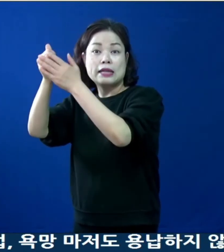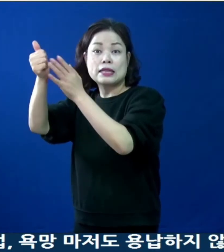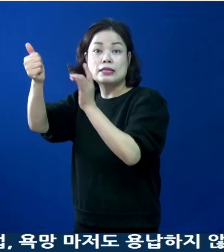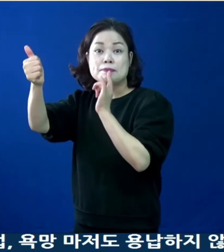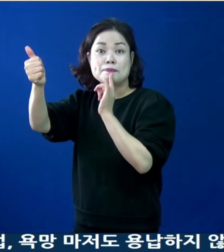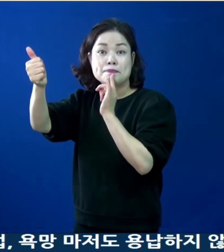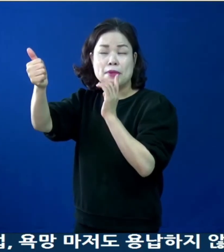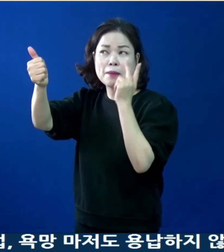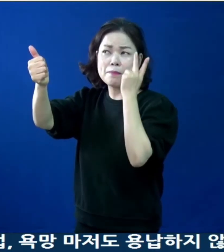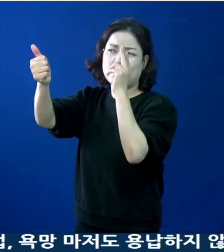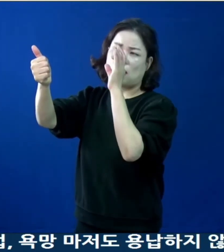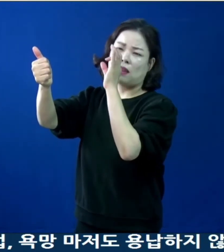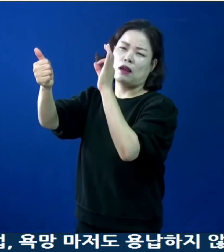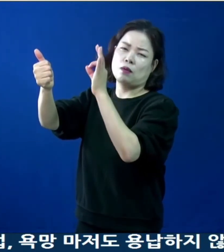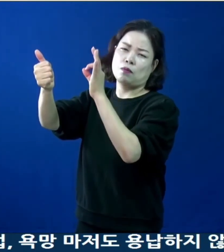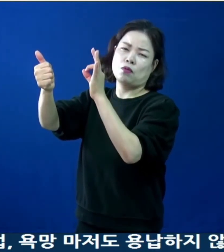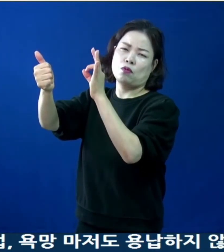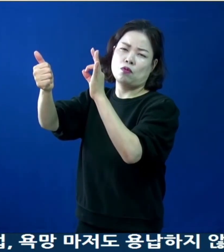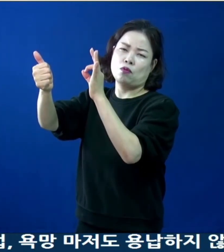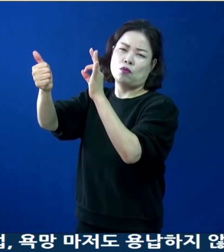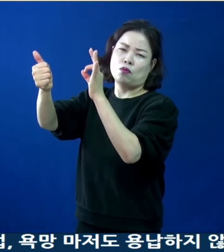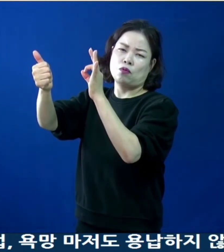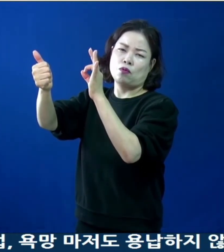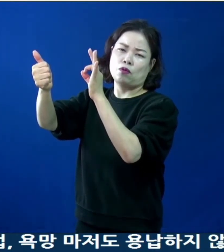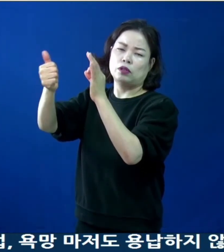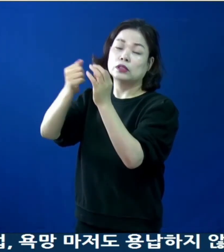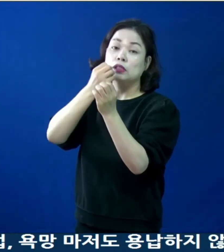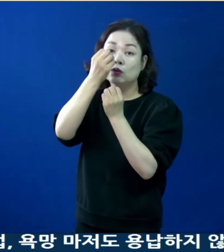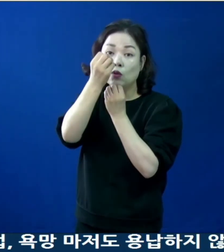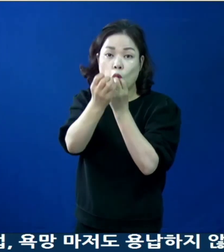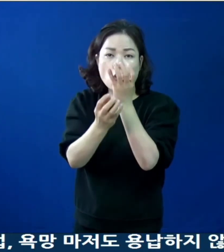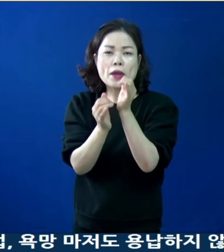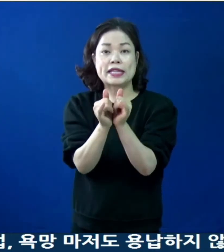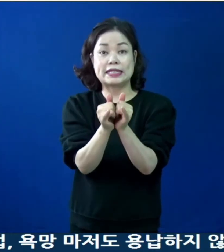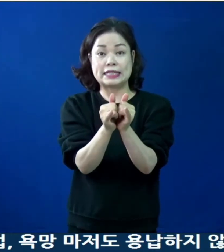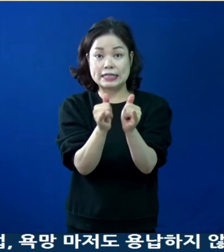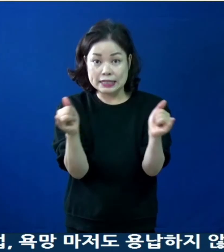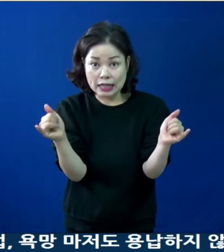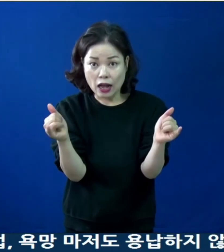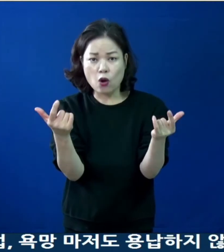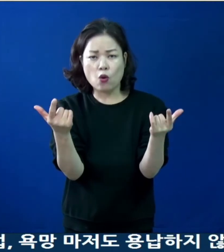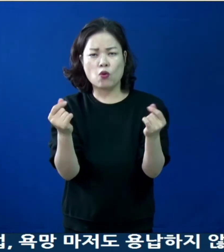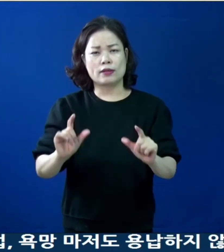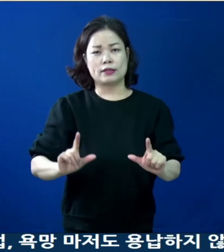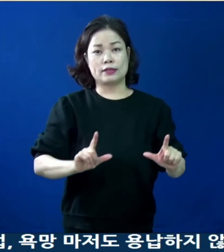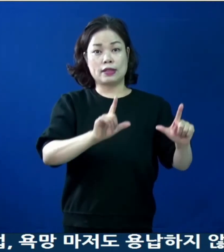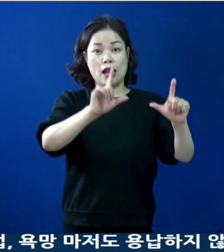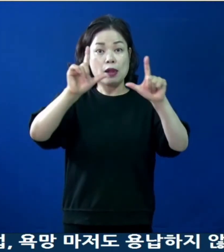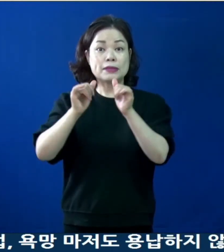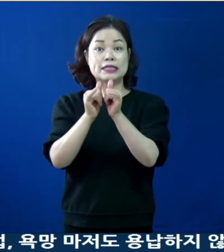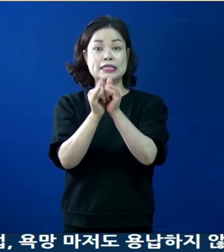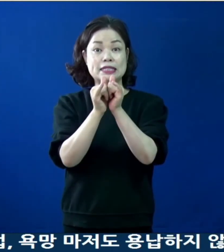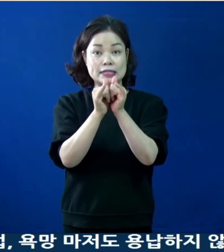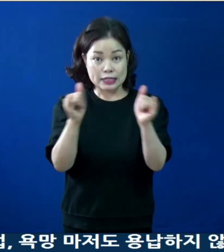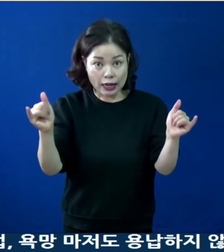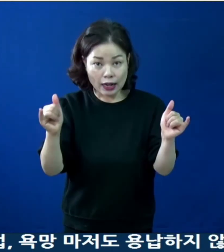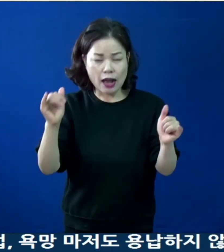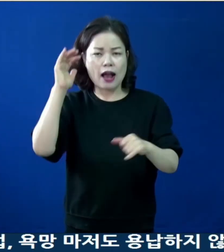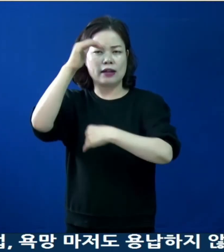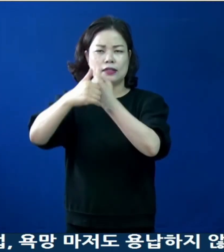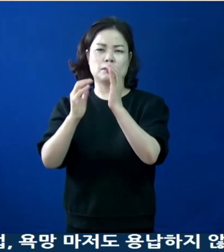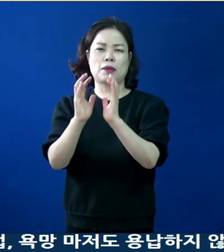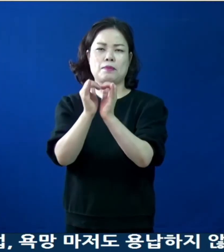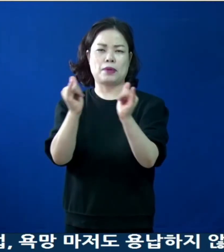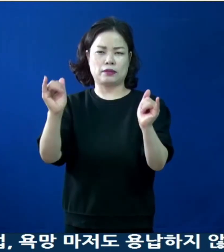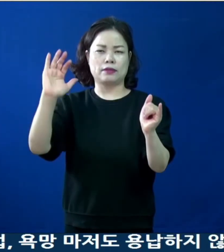하나님만 바라보겠다라는 그 고백이 있는 자가, 그와 같은 삶을 사는 자가 하나님의 백성이 될